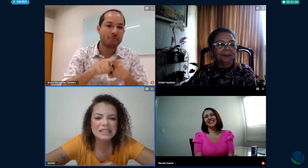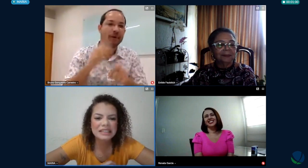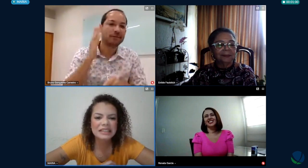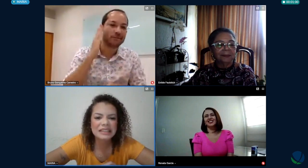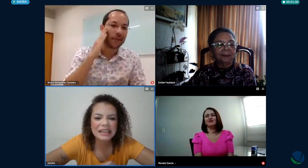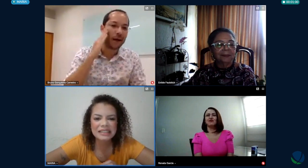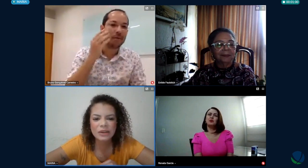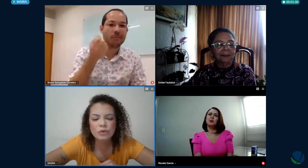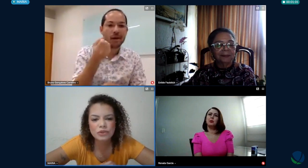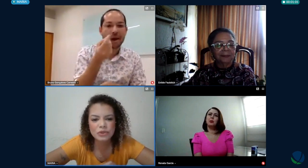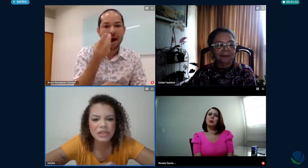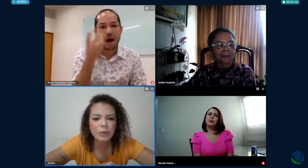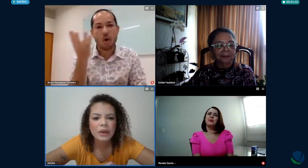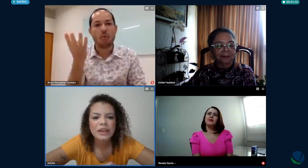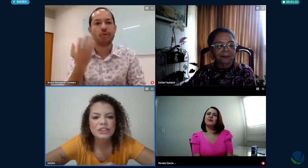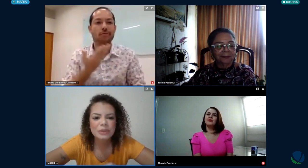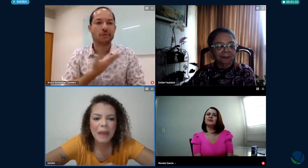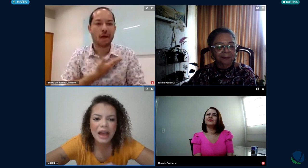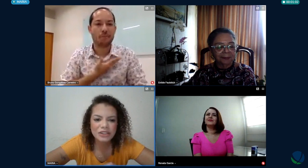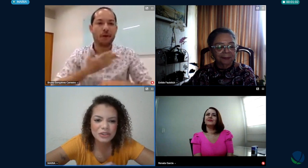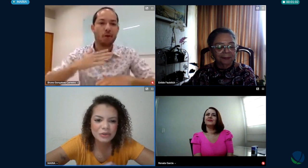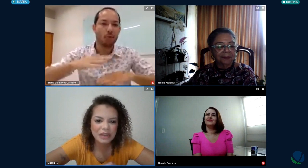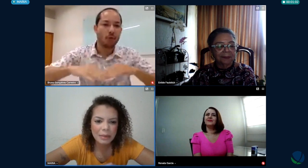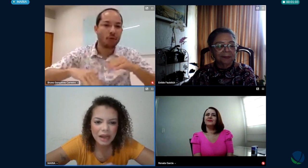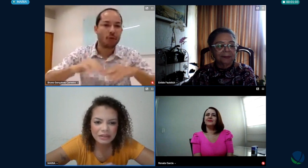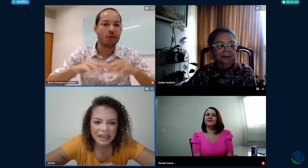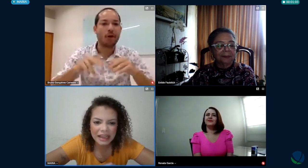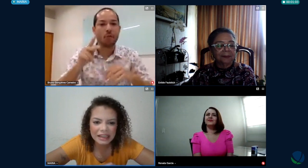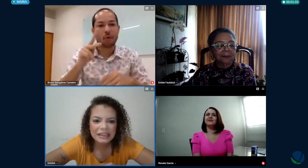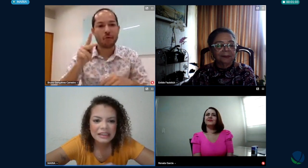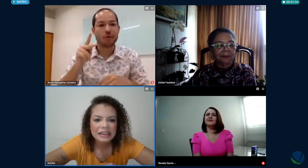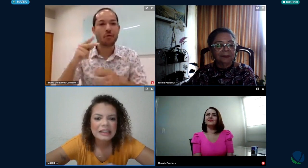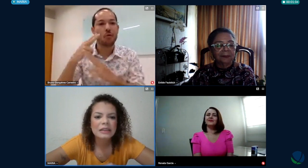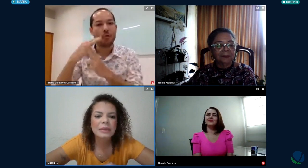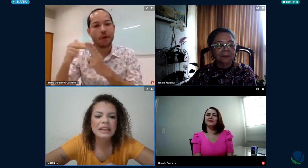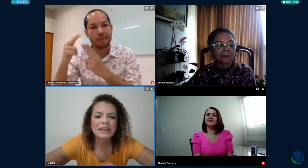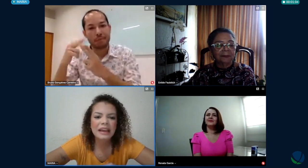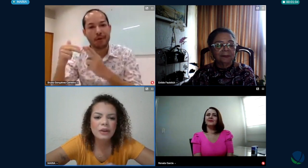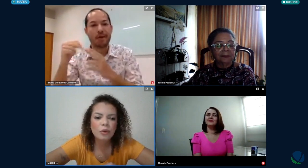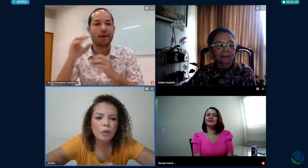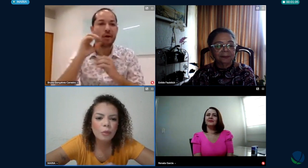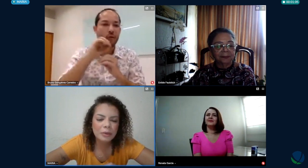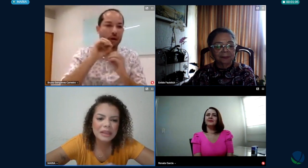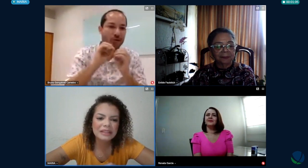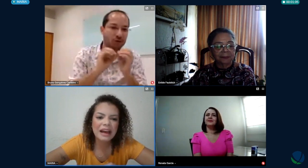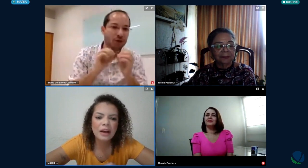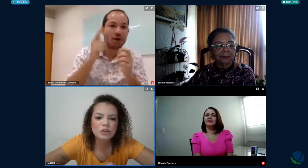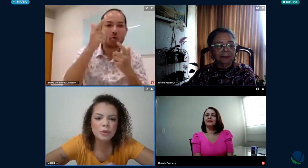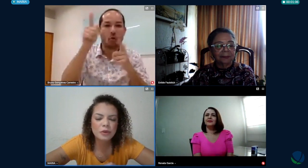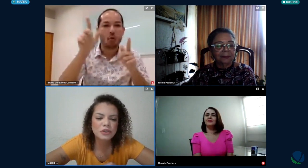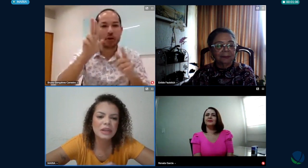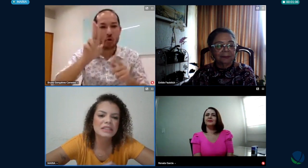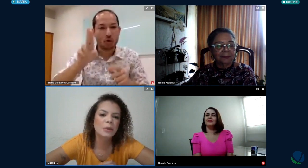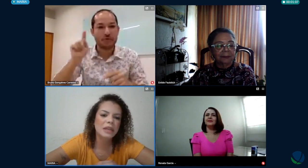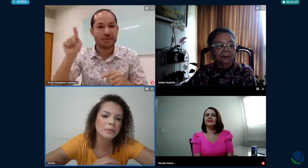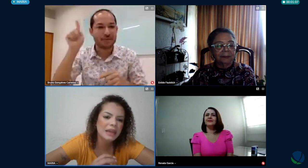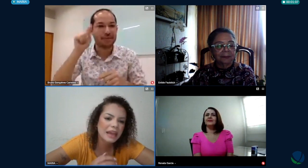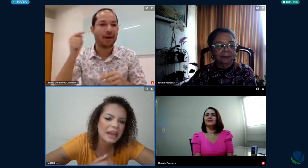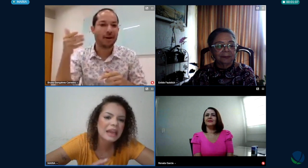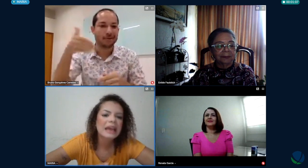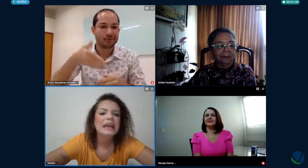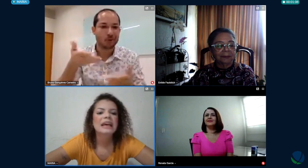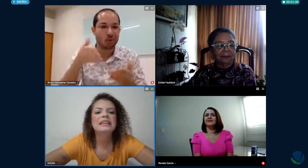auxiliou nessa construção de imagens do trabalho dela. Também quero cumprimentar os profissionais da